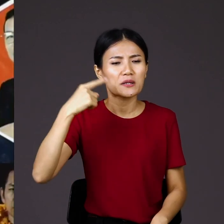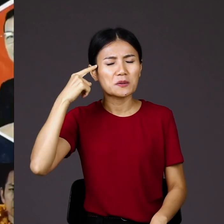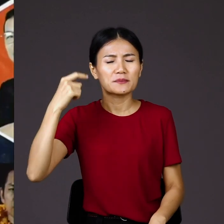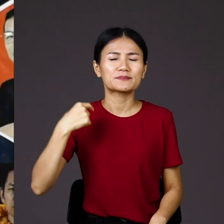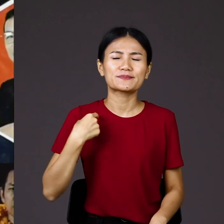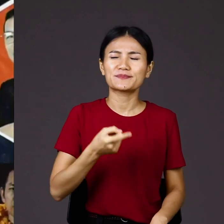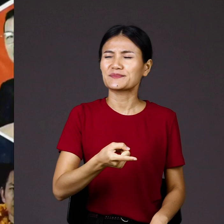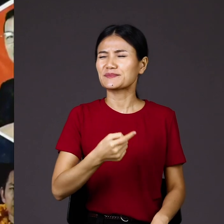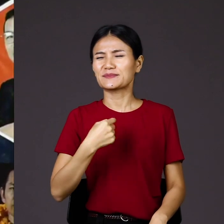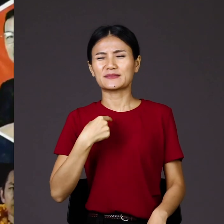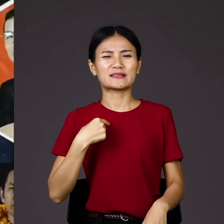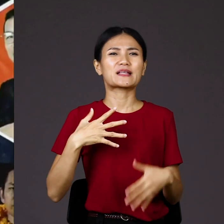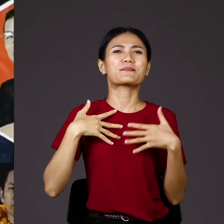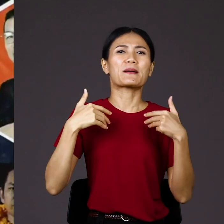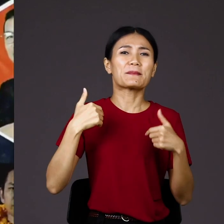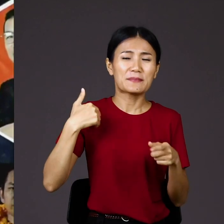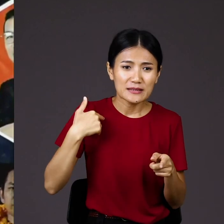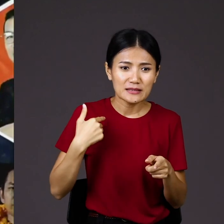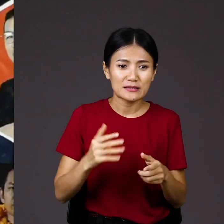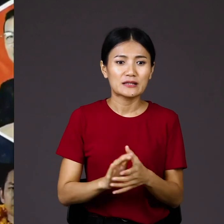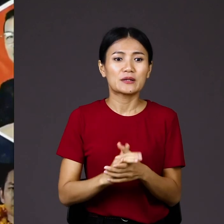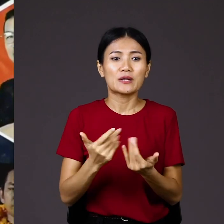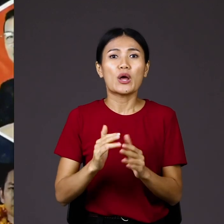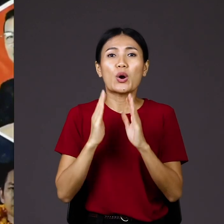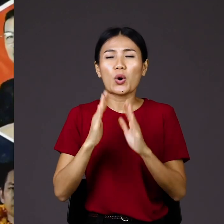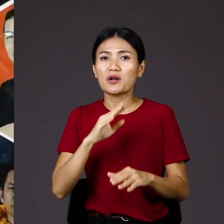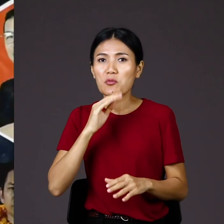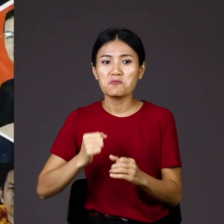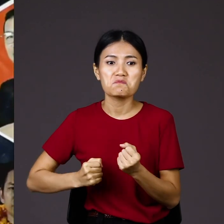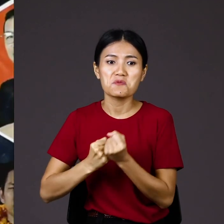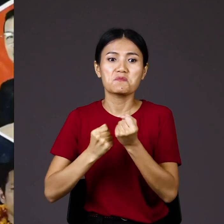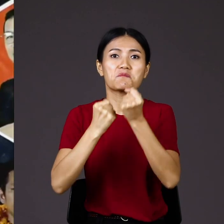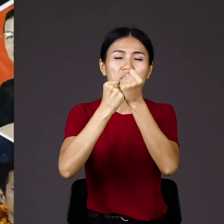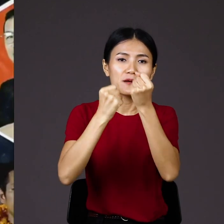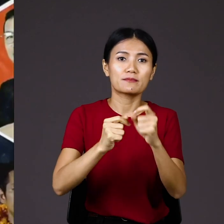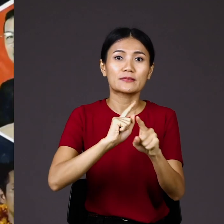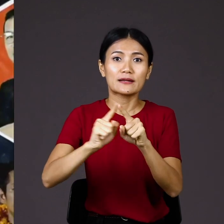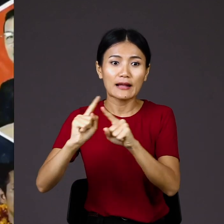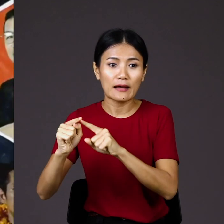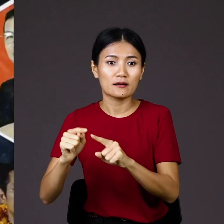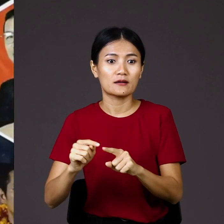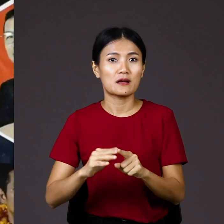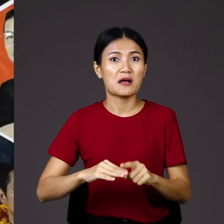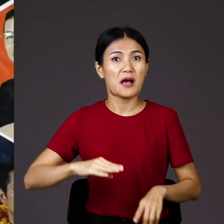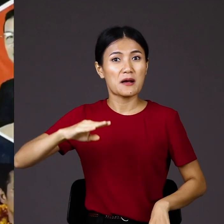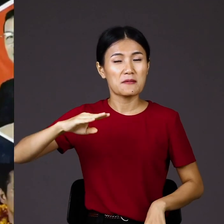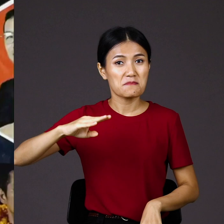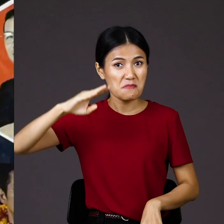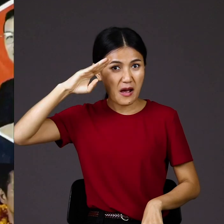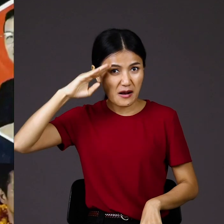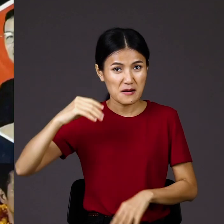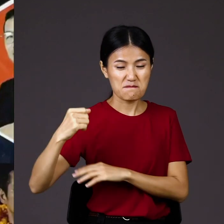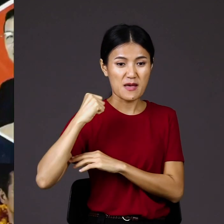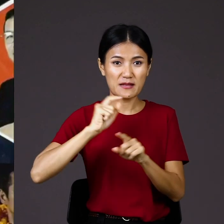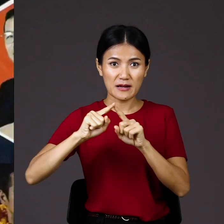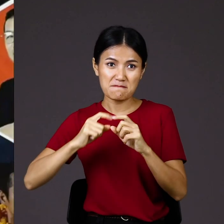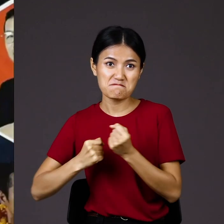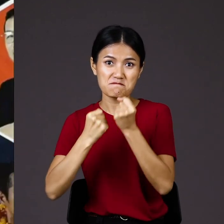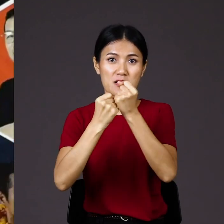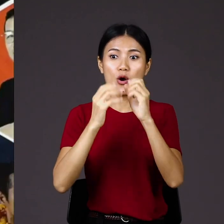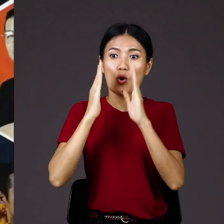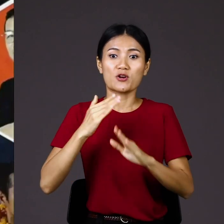าต่อสู้เพื่อประชาธิปไตยต่อสู้กับอำนาจเผด็จการที่ฝังรากลึกอยู่ในสังคมไทยเนี่ยเดี๋ยวไอ้คนที่ชอบตัดสิท